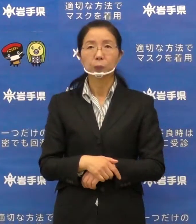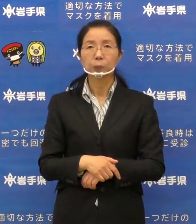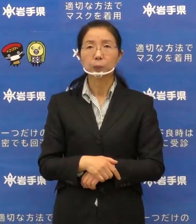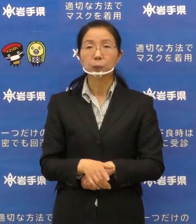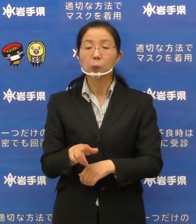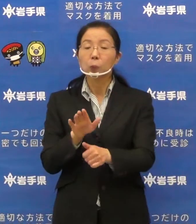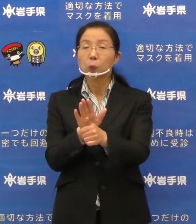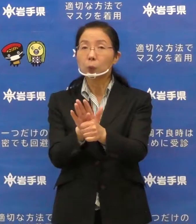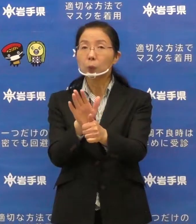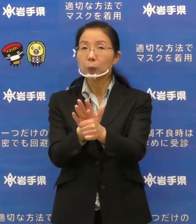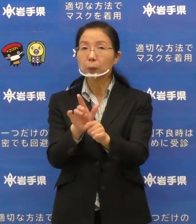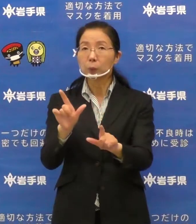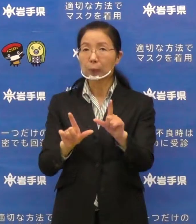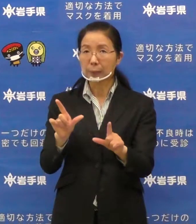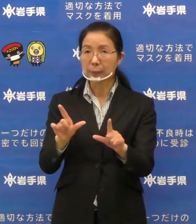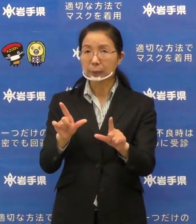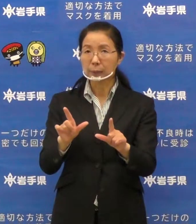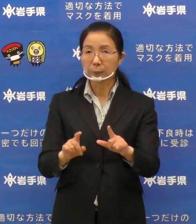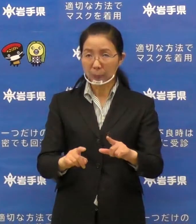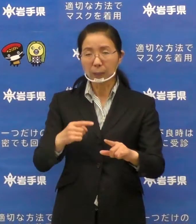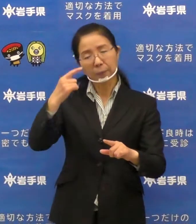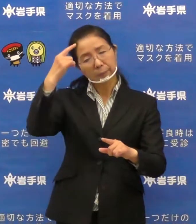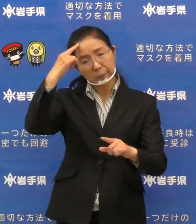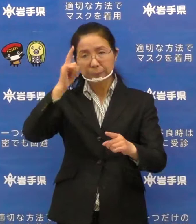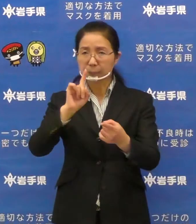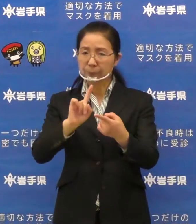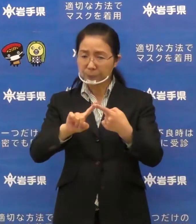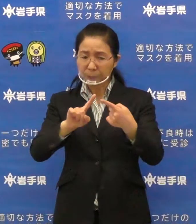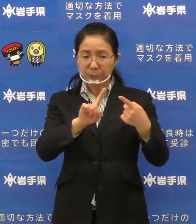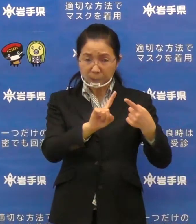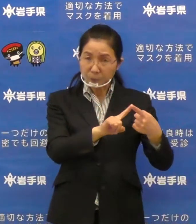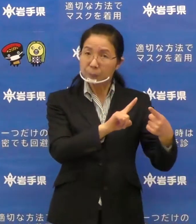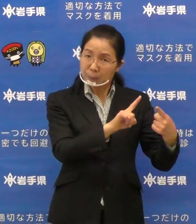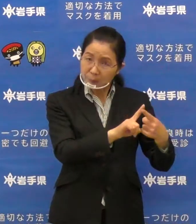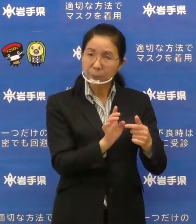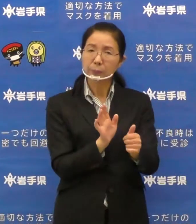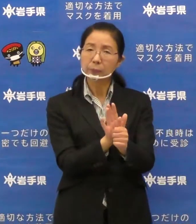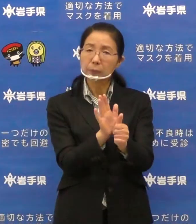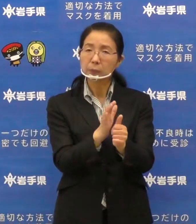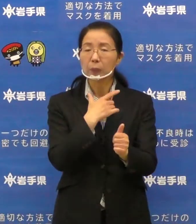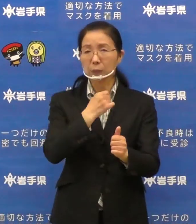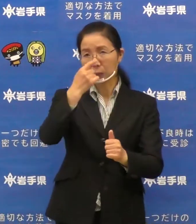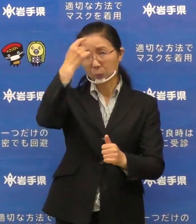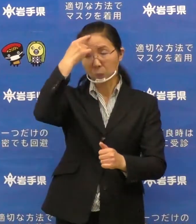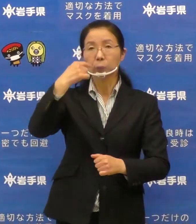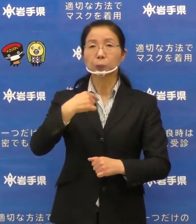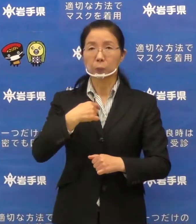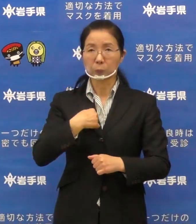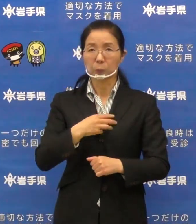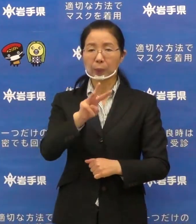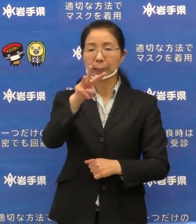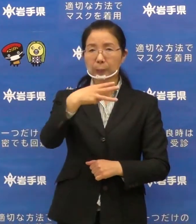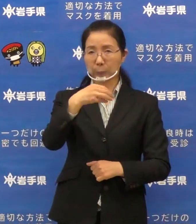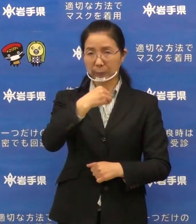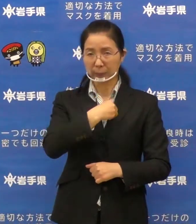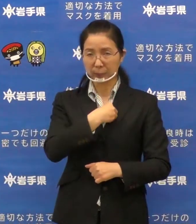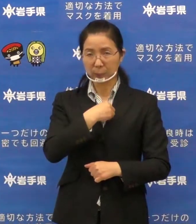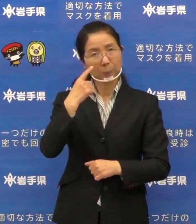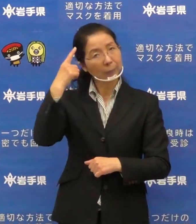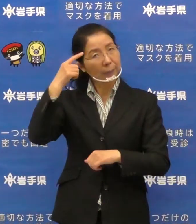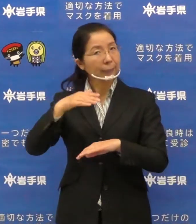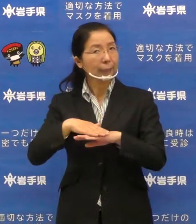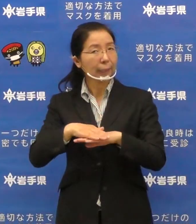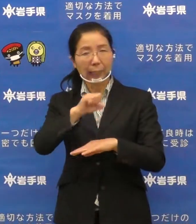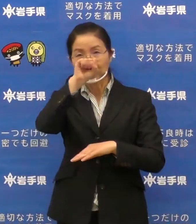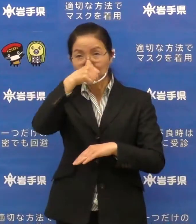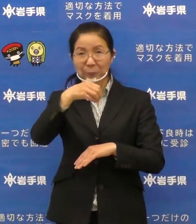まあ、応援の仕方についてはこれは臨機応変に対応しようと考えておりますけれども、まあ、それが衆院選に関する私の基本スタンスにな